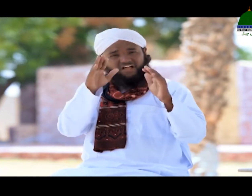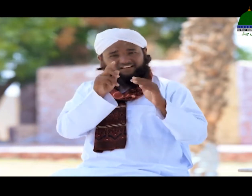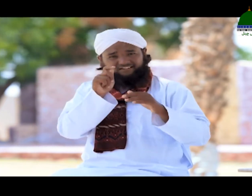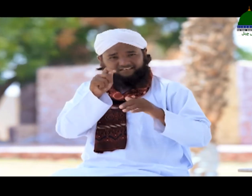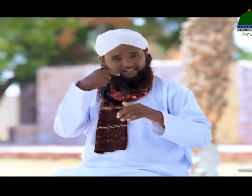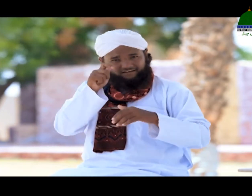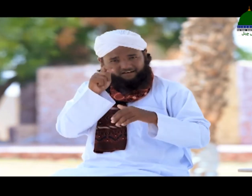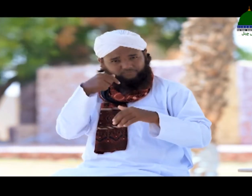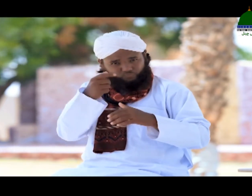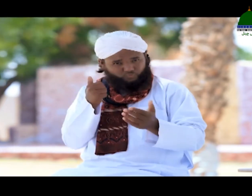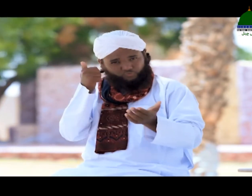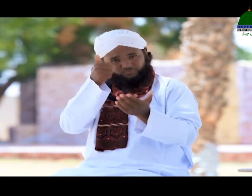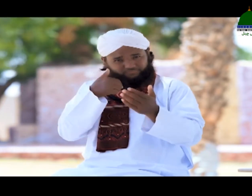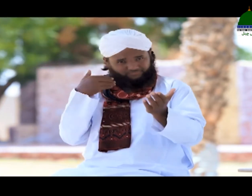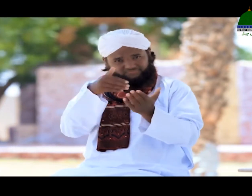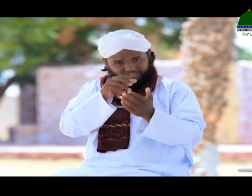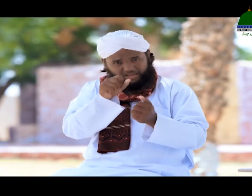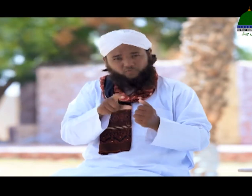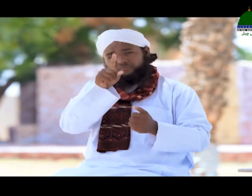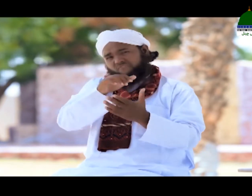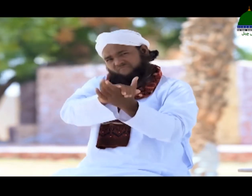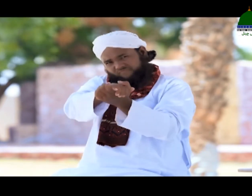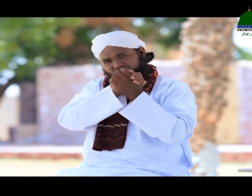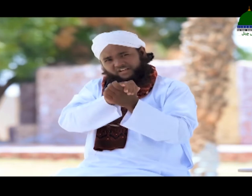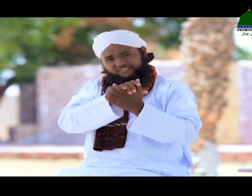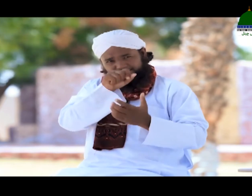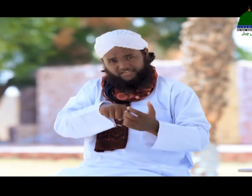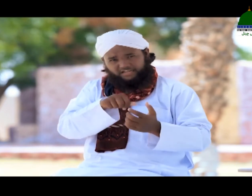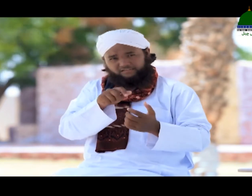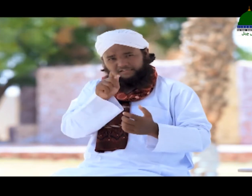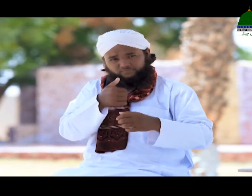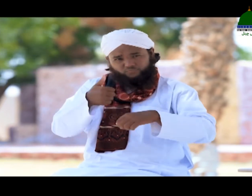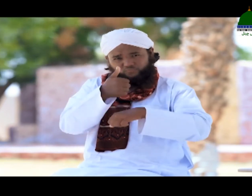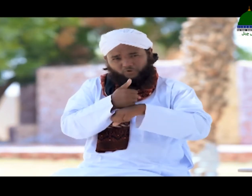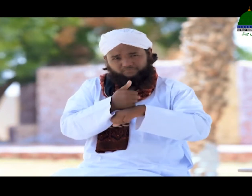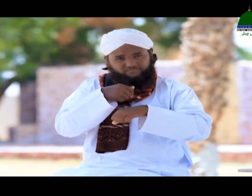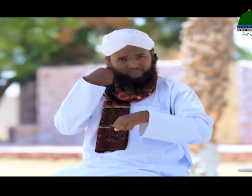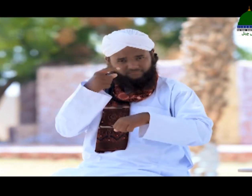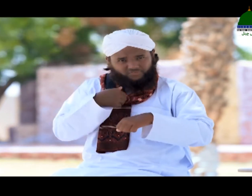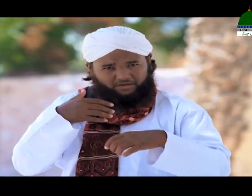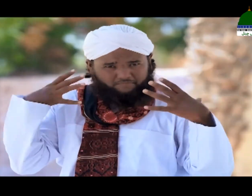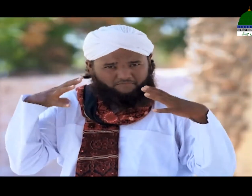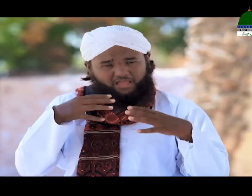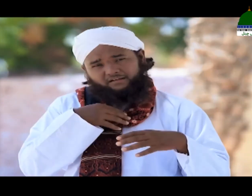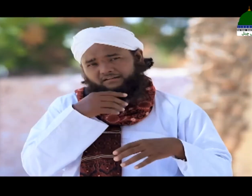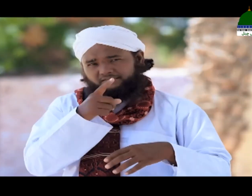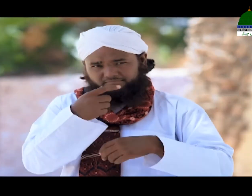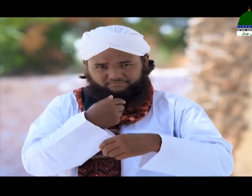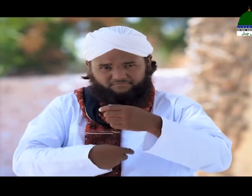ہے، اس نے وعدہ کیا ہے کہ وہ مجھے اس مزدوری کا بہت اچھا بدلہ دے گا۔ دوسری صبح دوبارہ